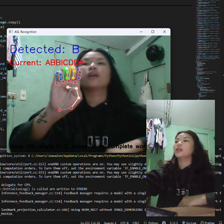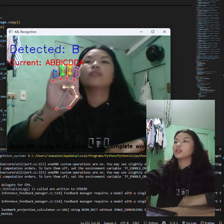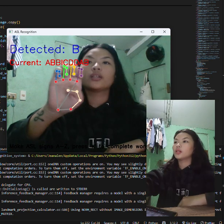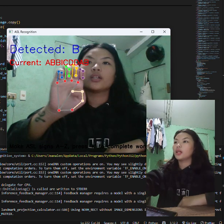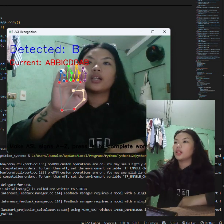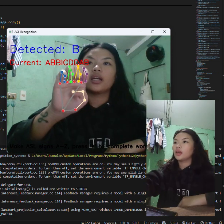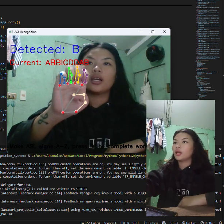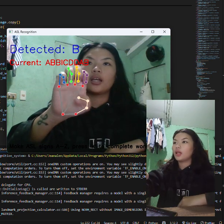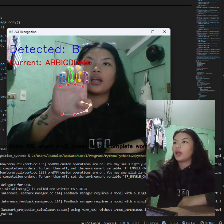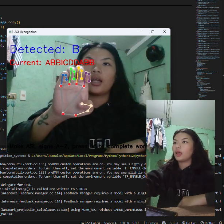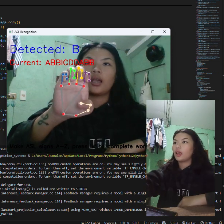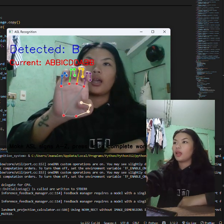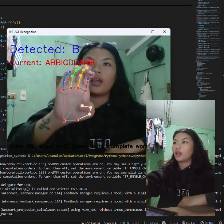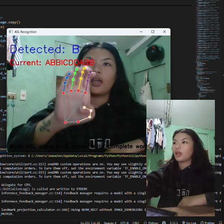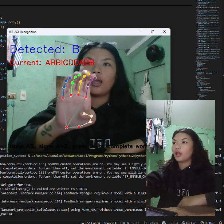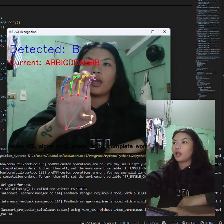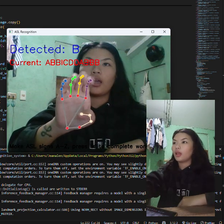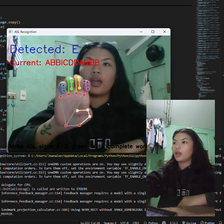have letter